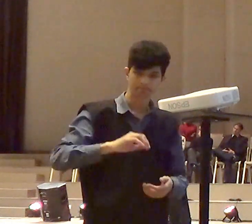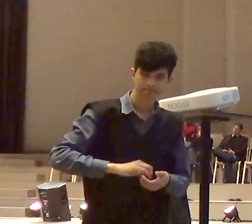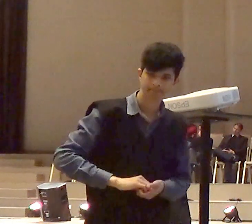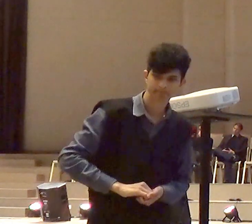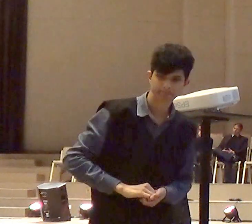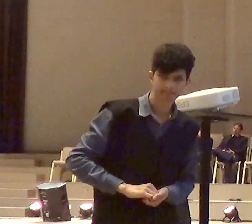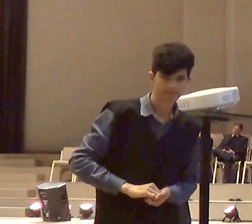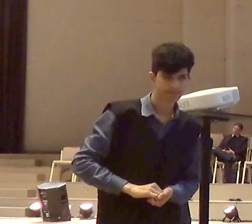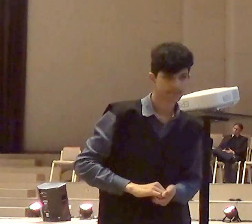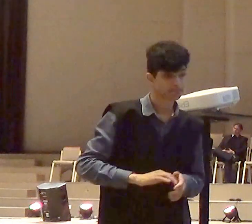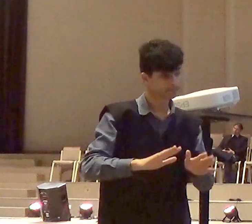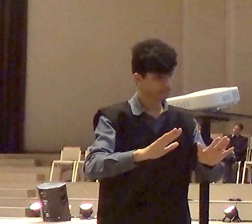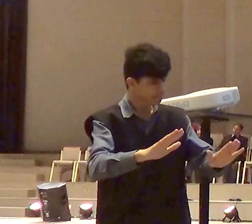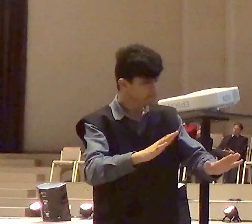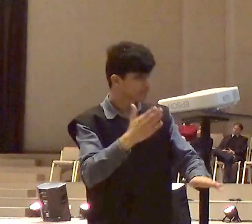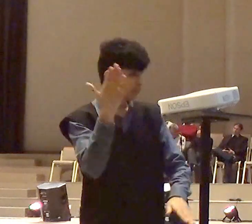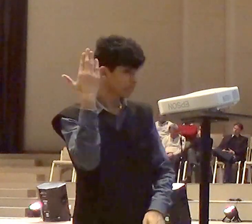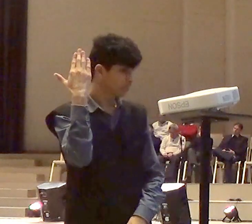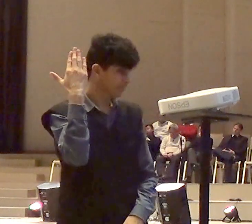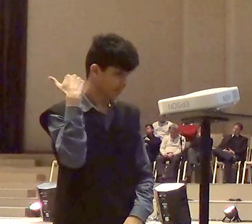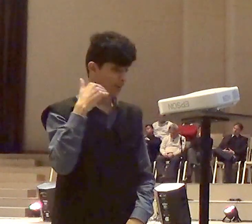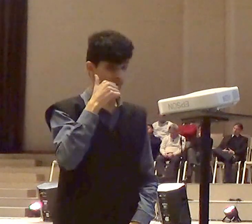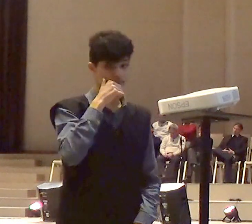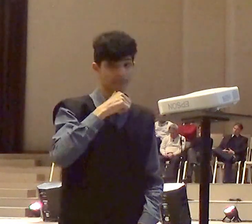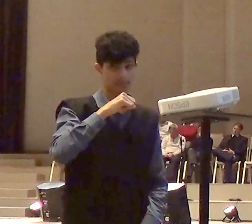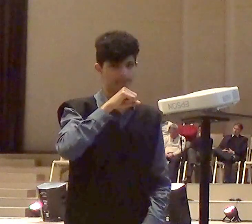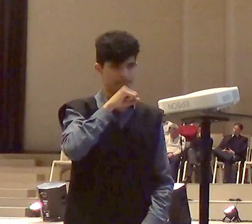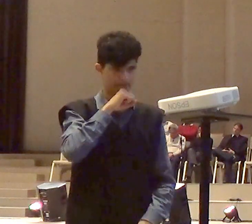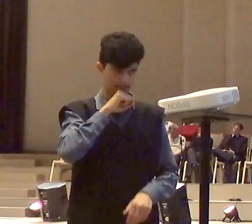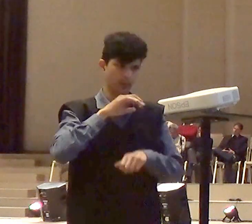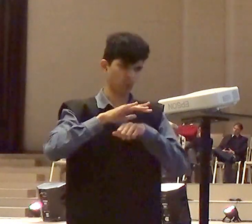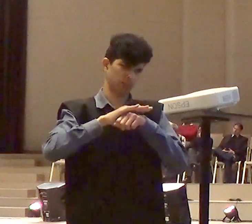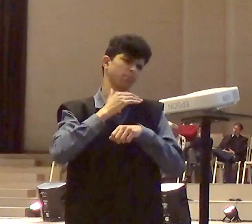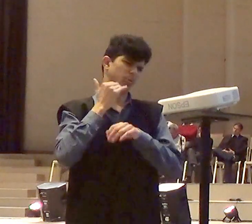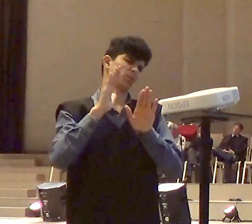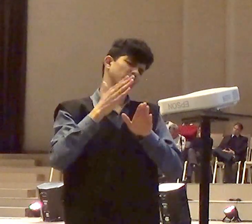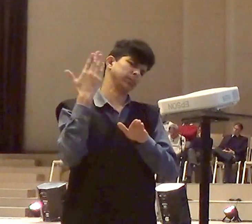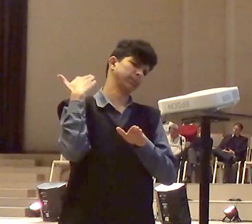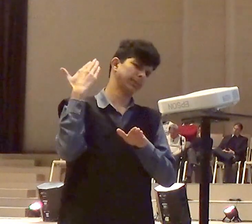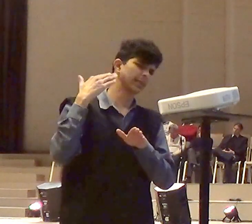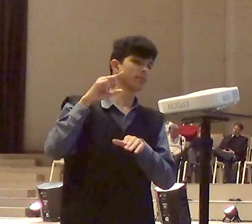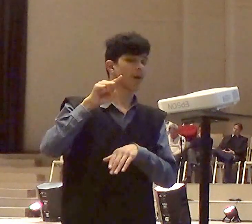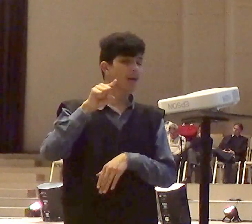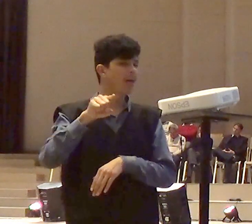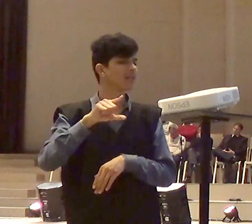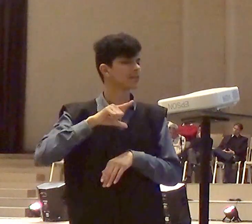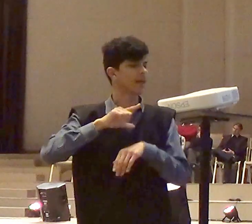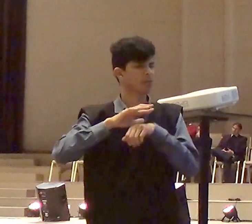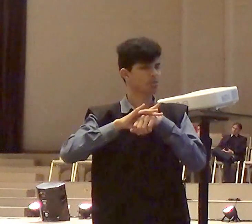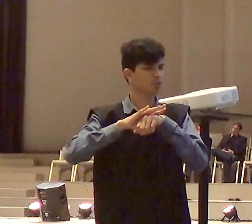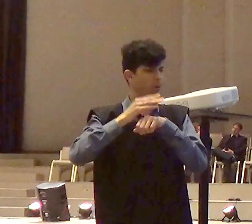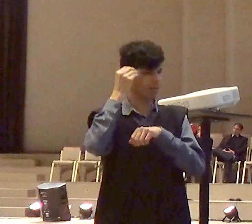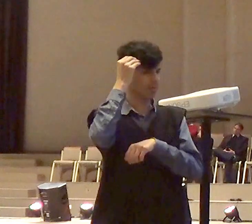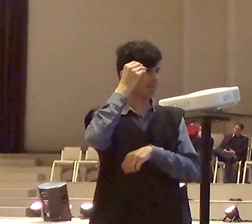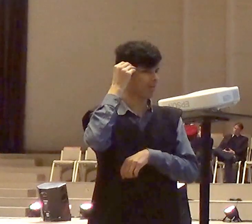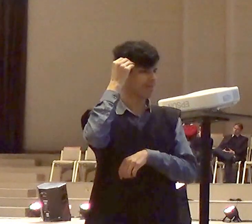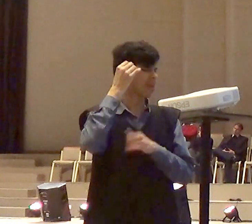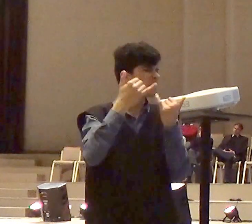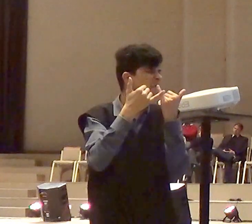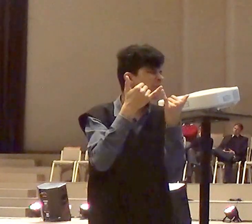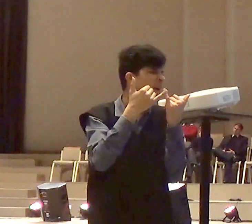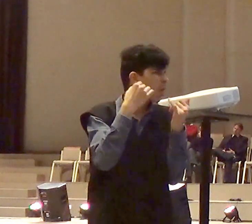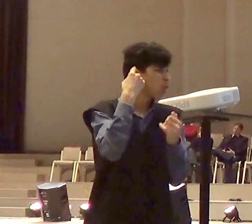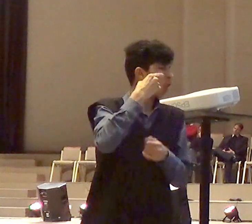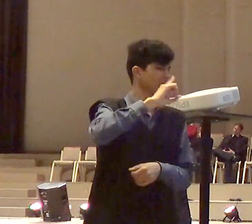minha mãe tinha uma enfermidade tem uma enfermidade psiquiátrica isso gerou